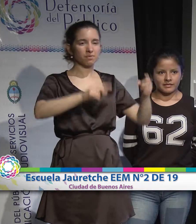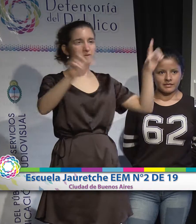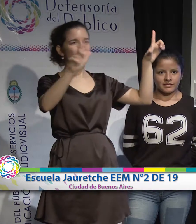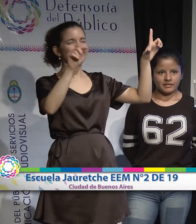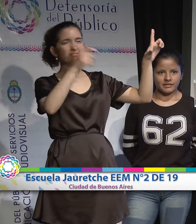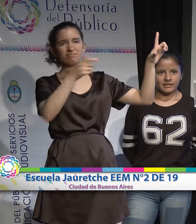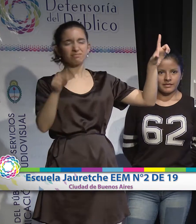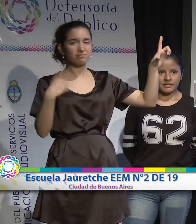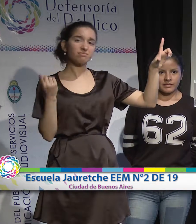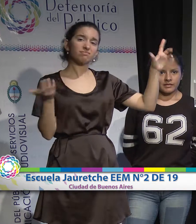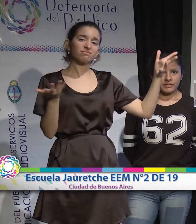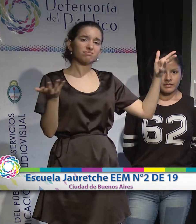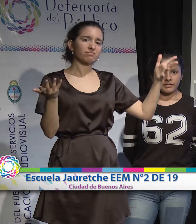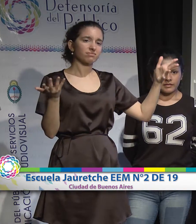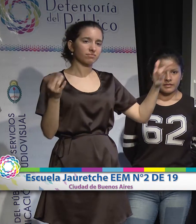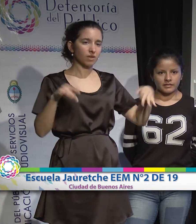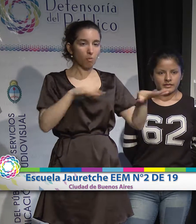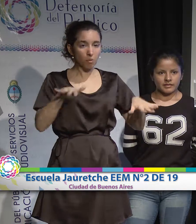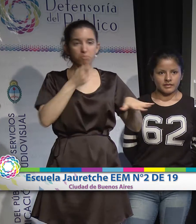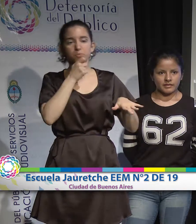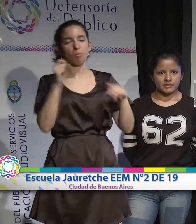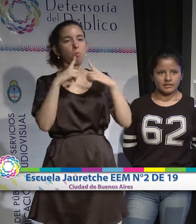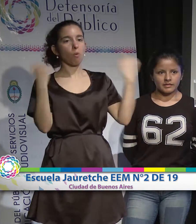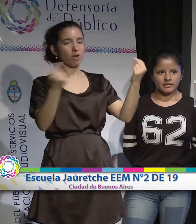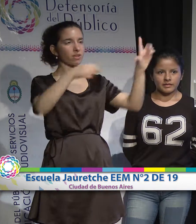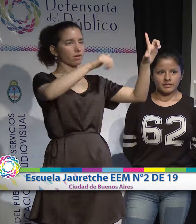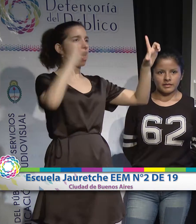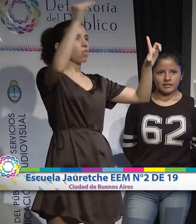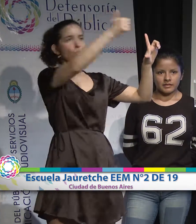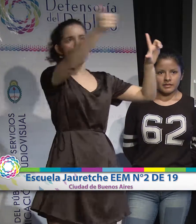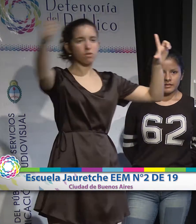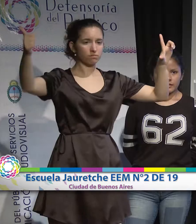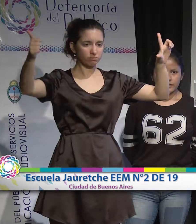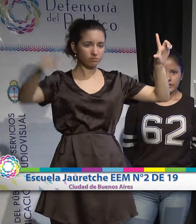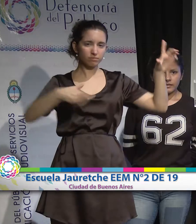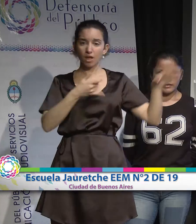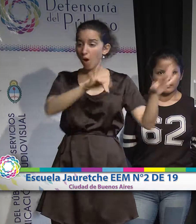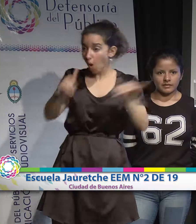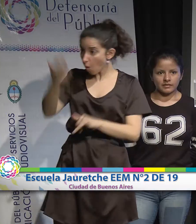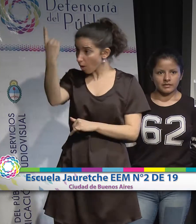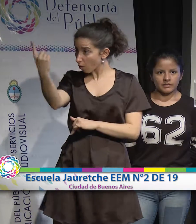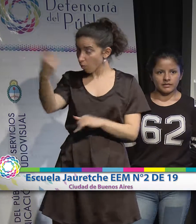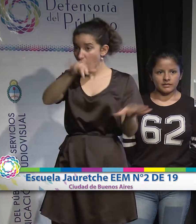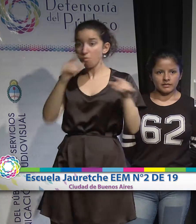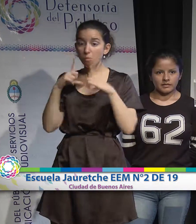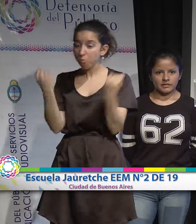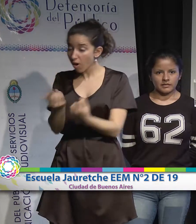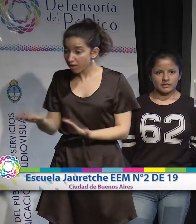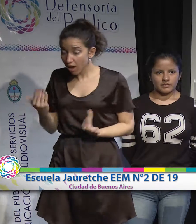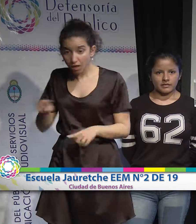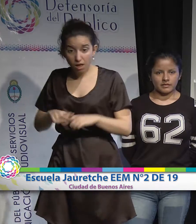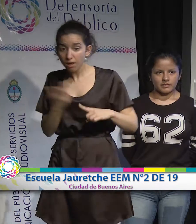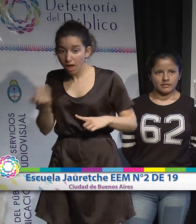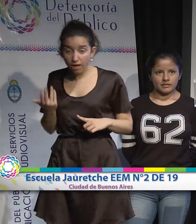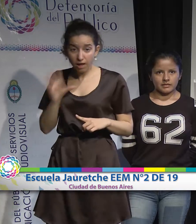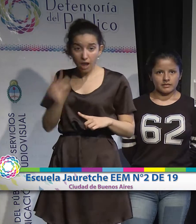Y otra cosa que en el momento de hablar política, solamente ves adultos. ¿Ves un joven hablando de política? ¿Alguien da